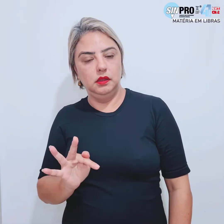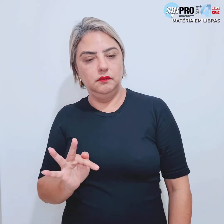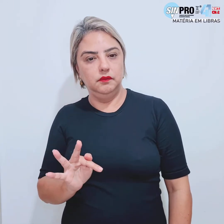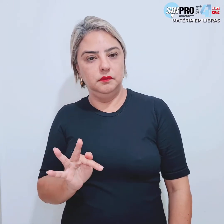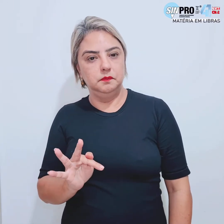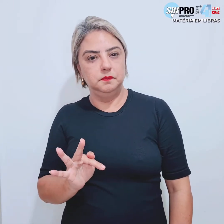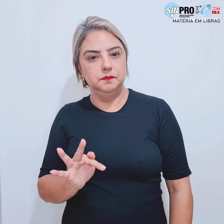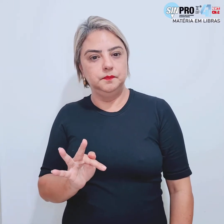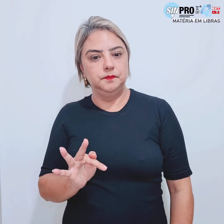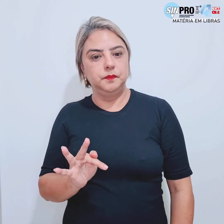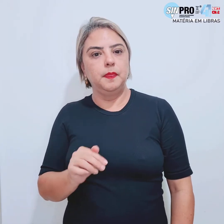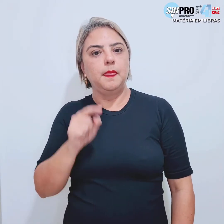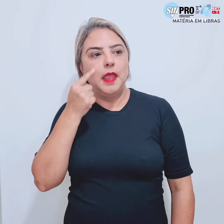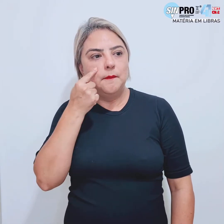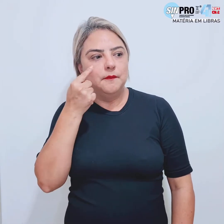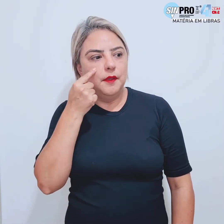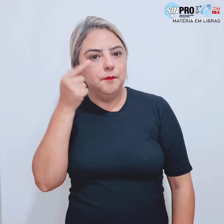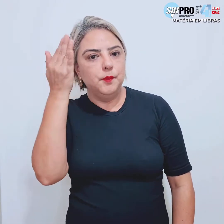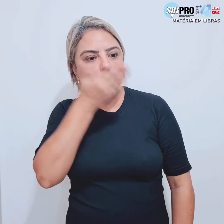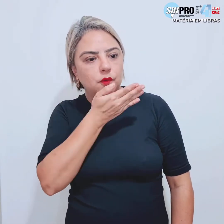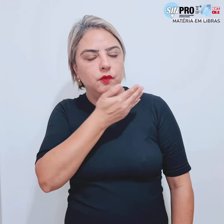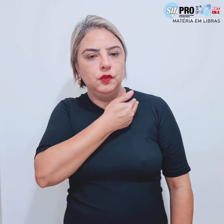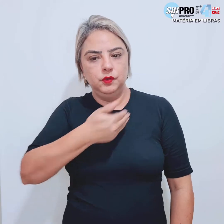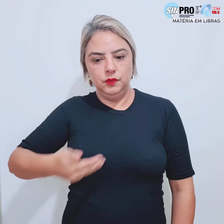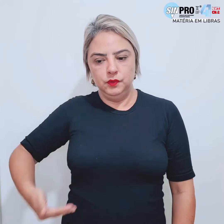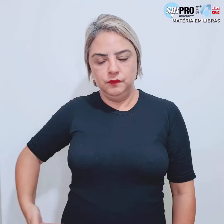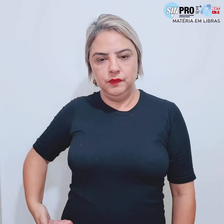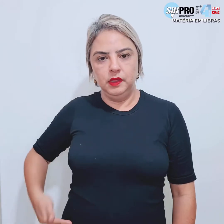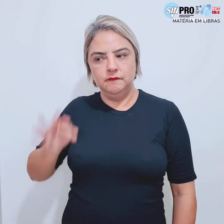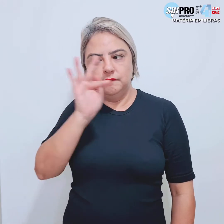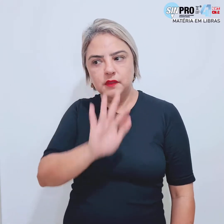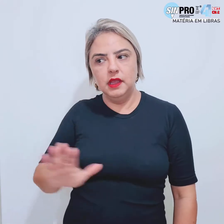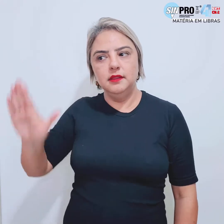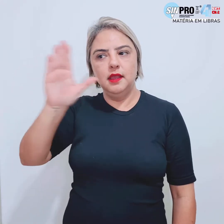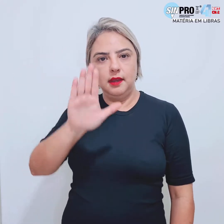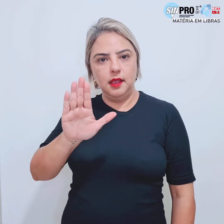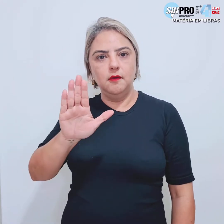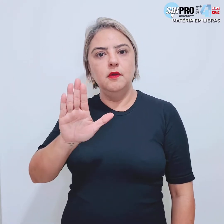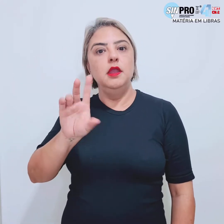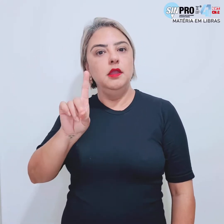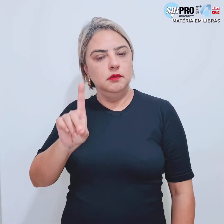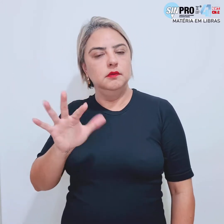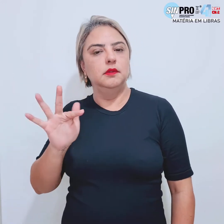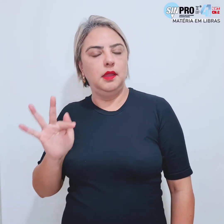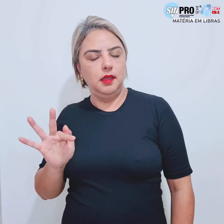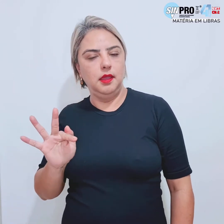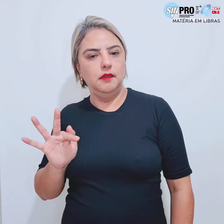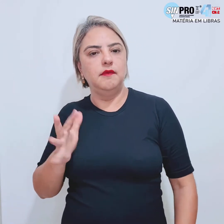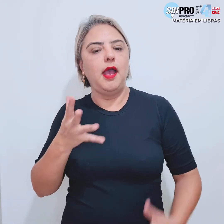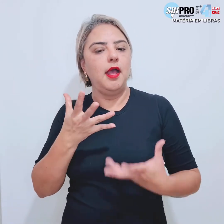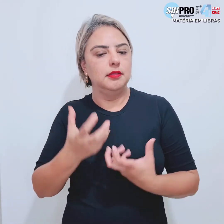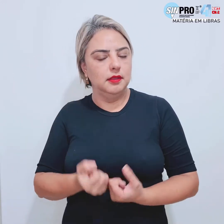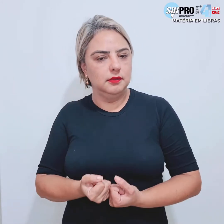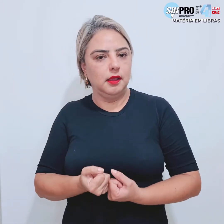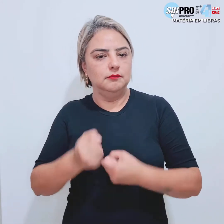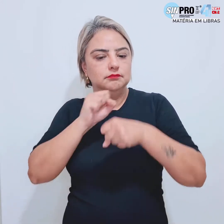Federal constatou que os governos federal e local adotavam a